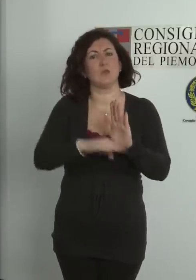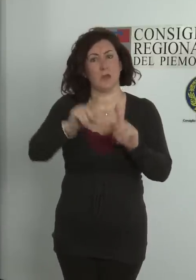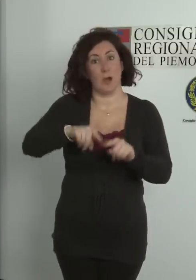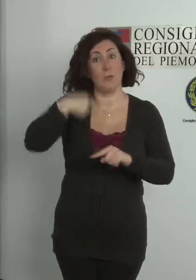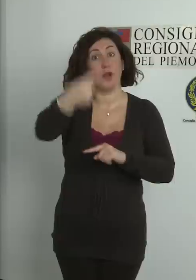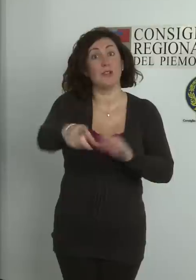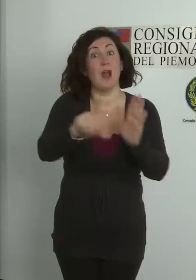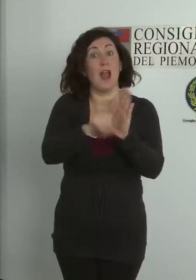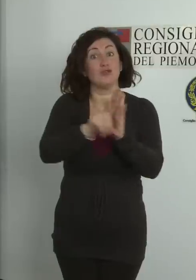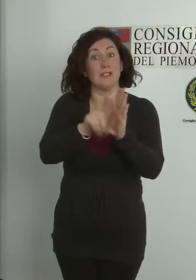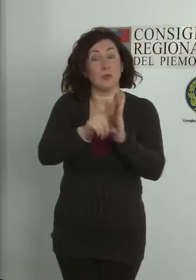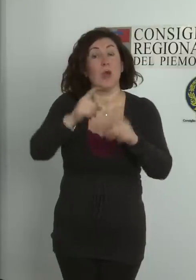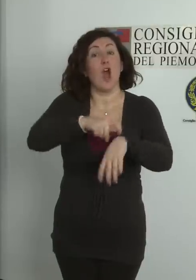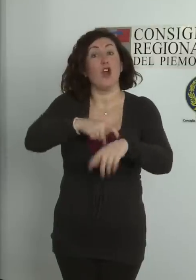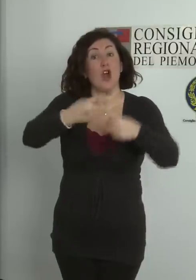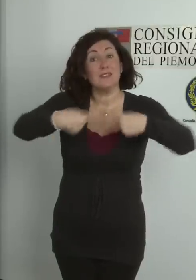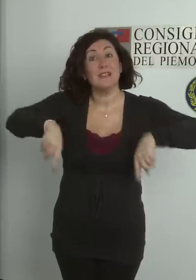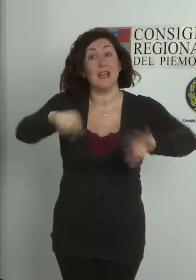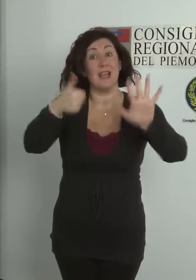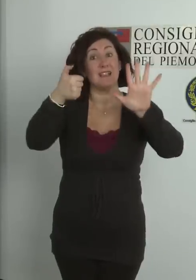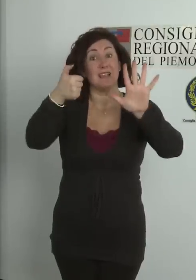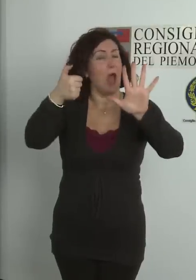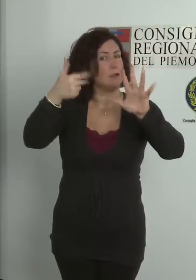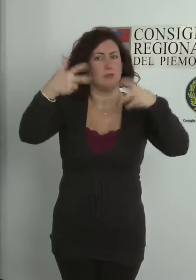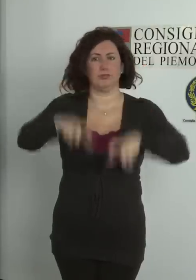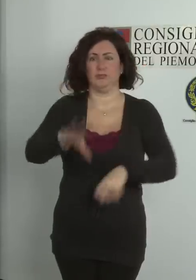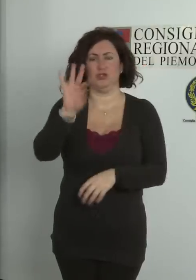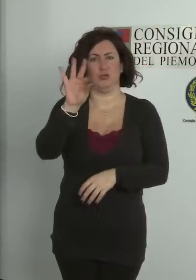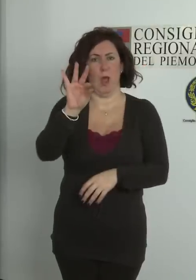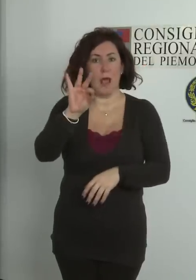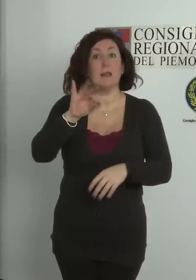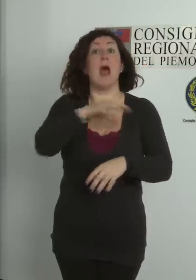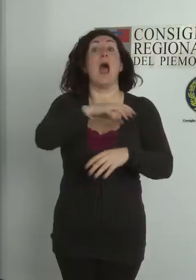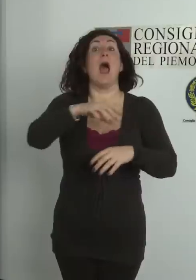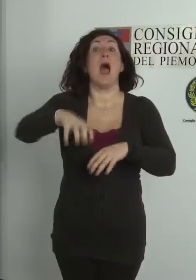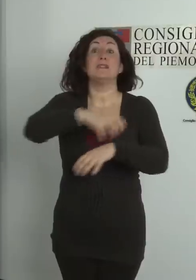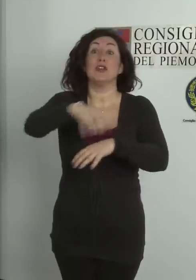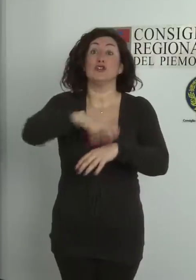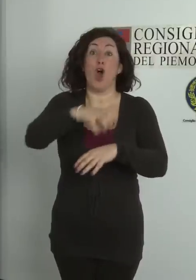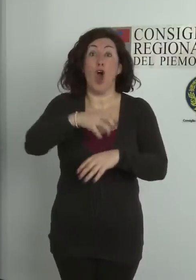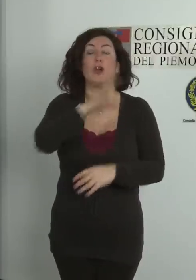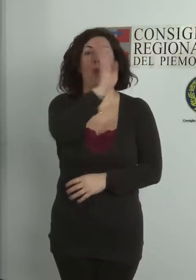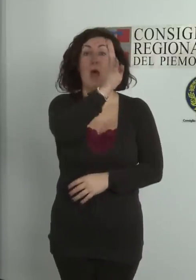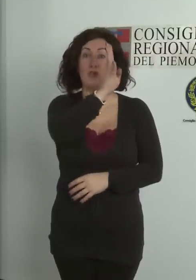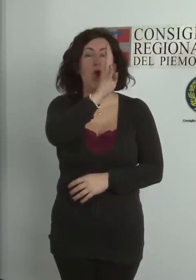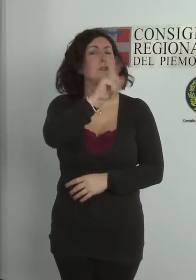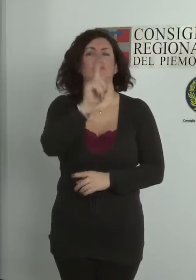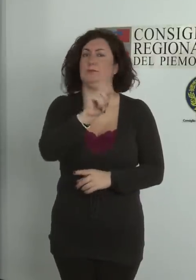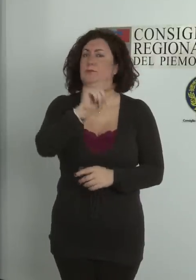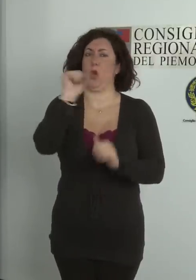50 e quello degli assessori da 14 a 11 il 19 dicembre ha approvato la legge che porterà a risparmi per 4 milioni di euro